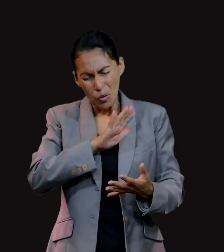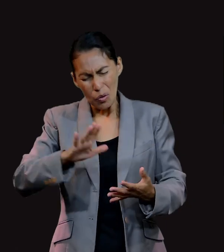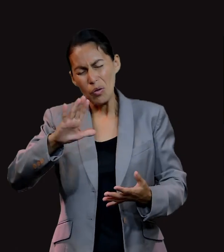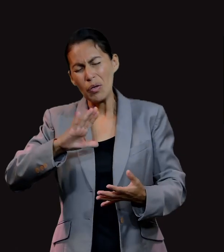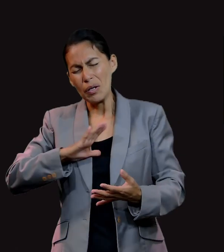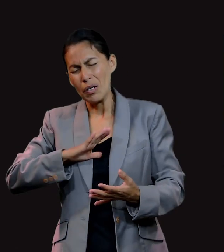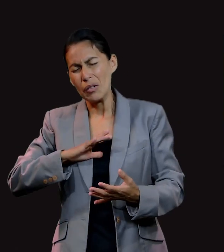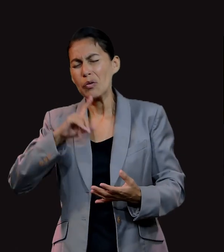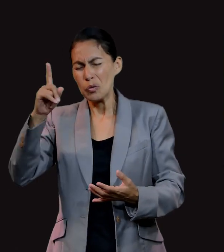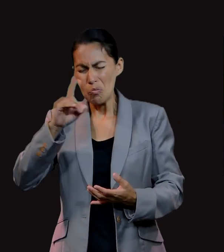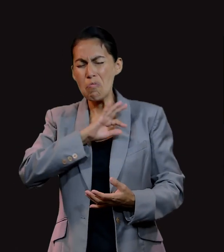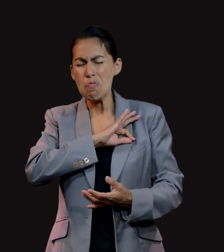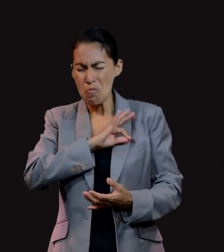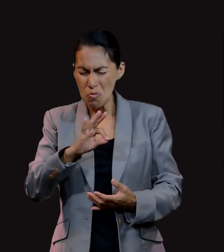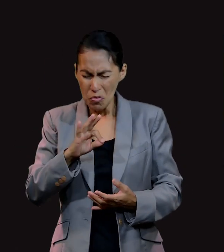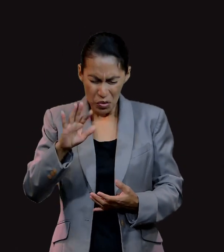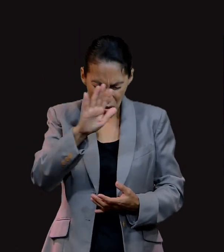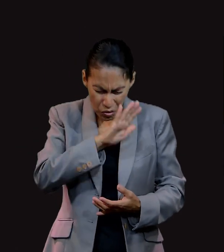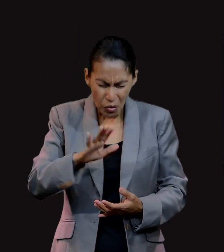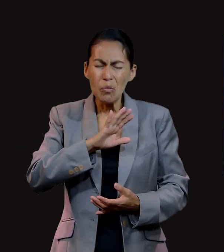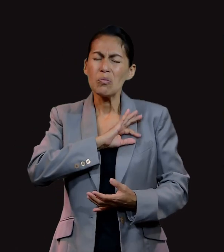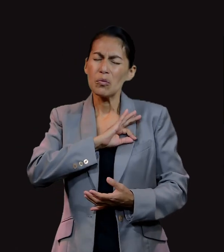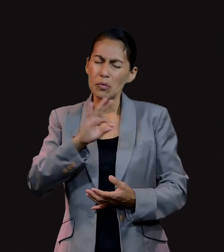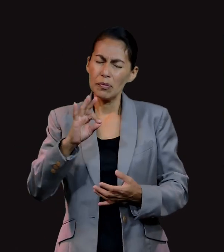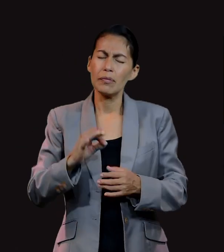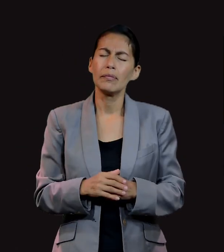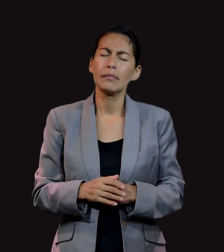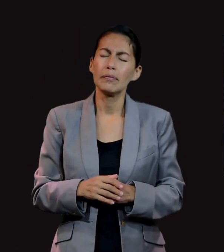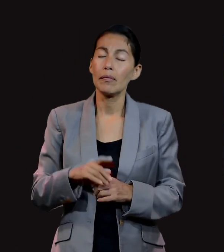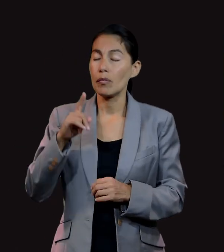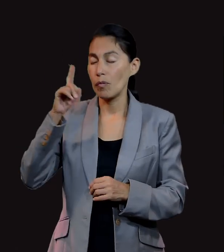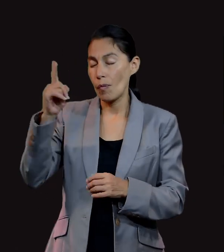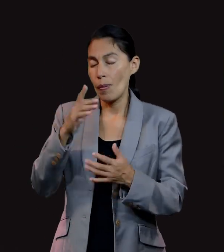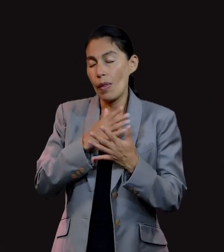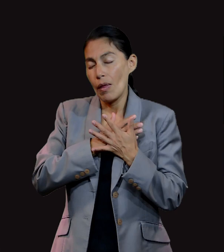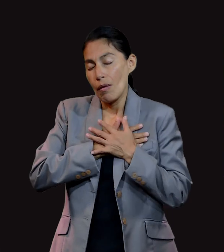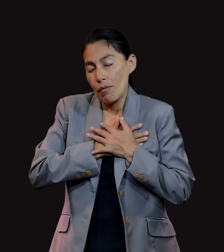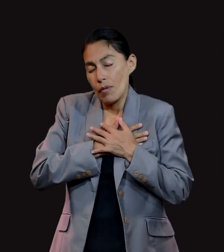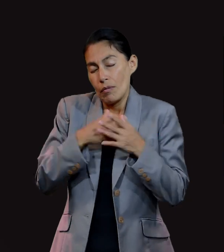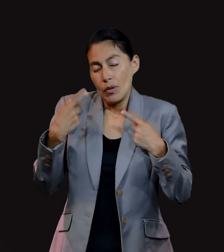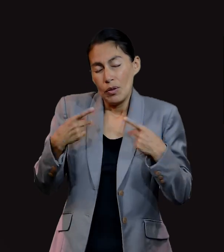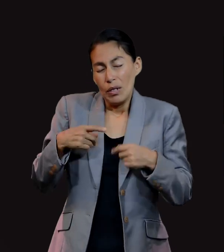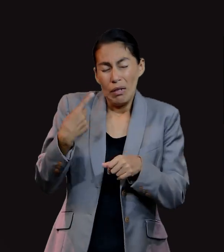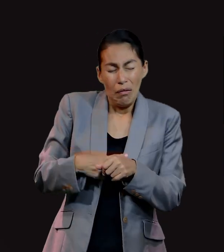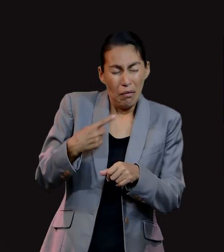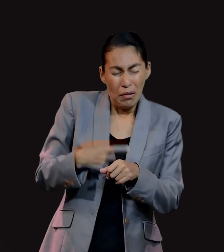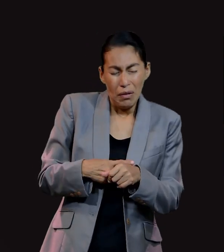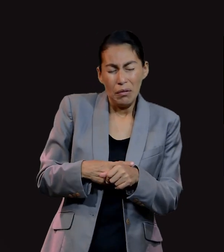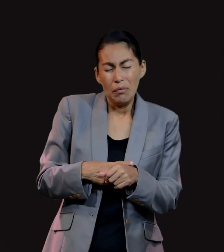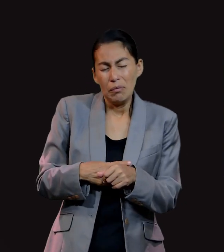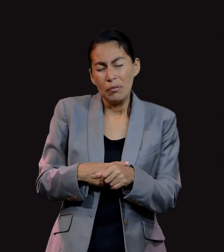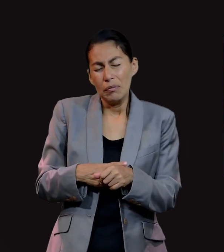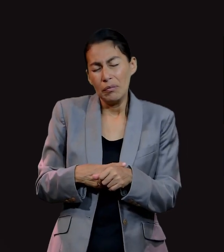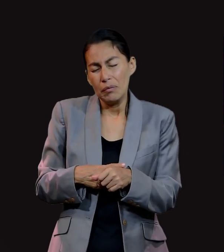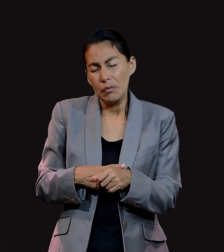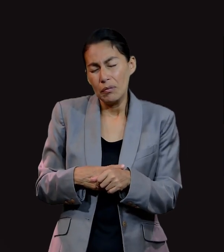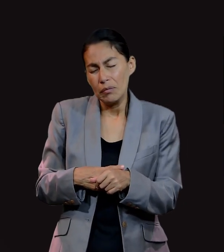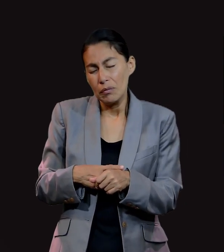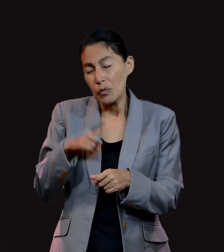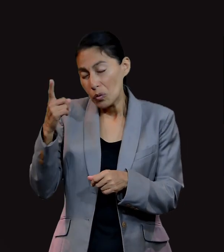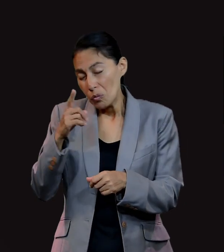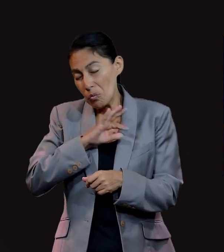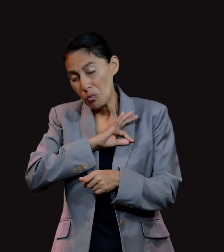cosas que en ellos hay Para ti no hay nada imposible Oh Dios Amén Tú puedes sanar Aquellos que están enfermos O tú puedes